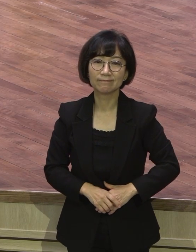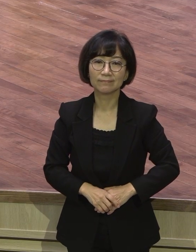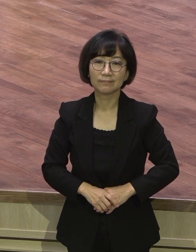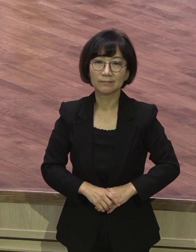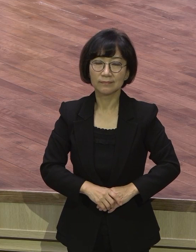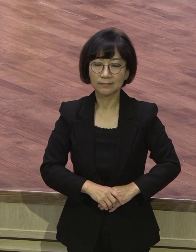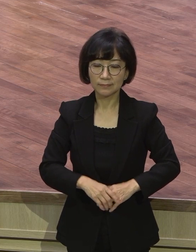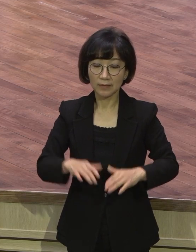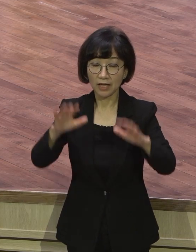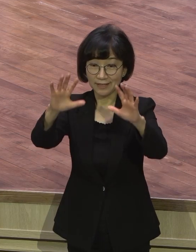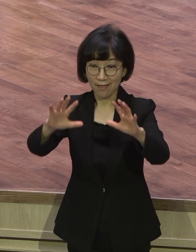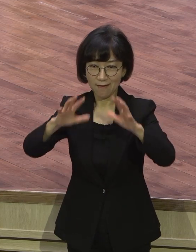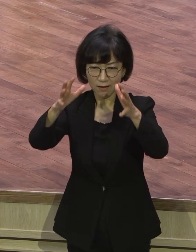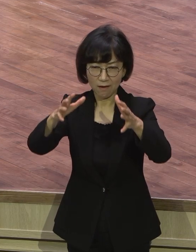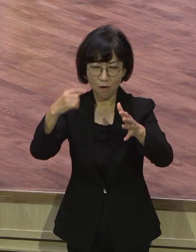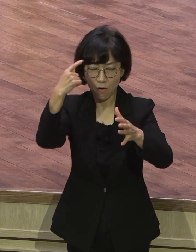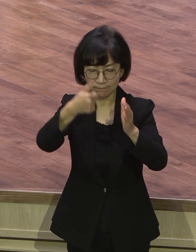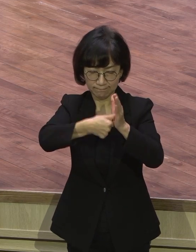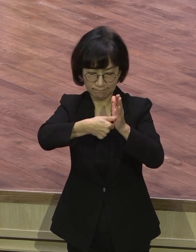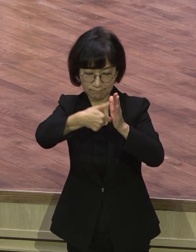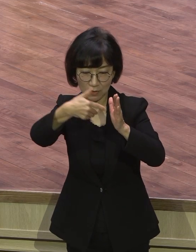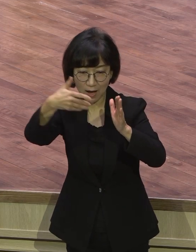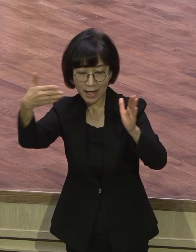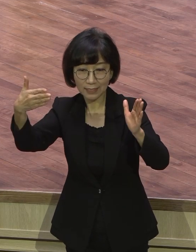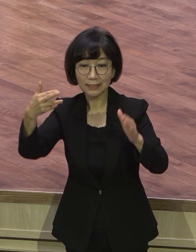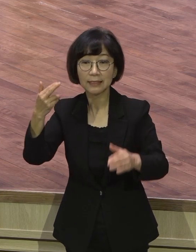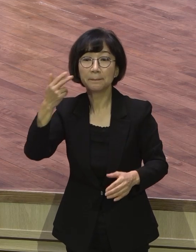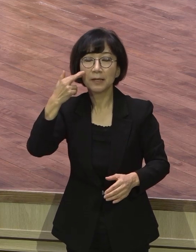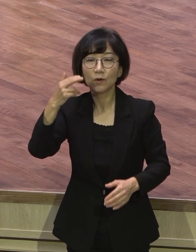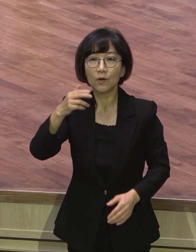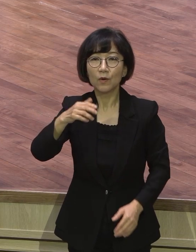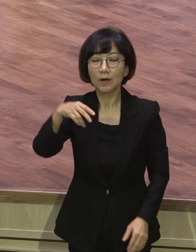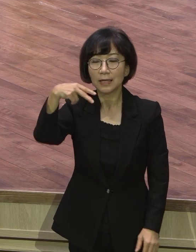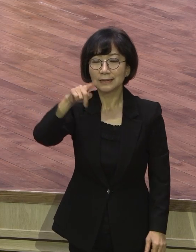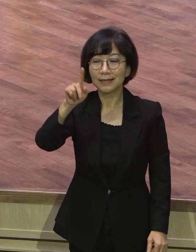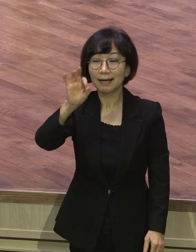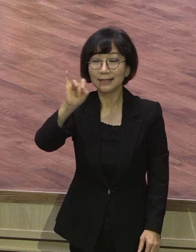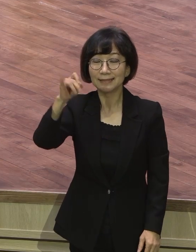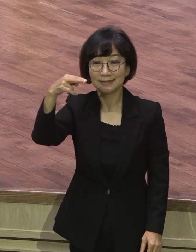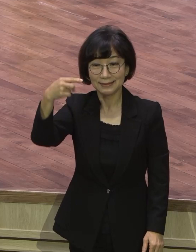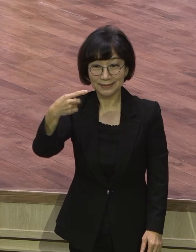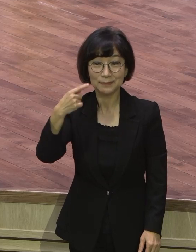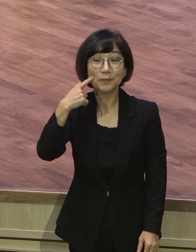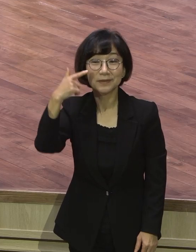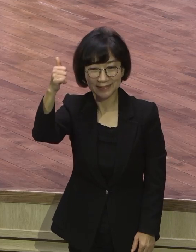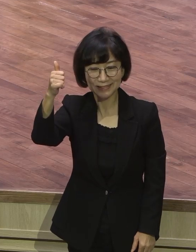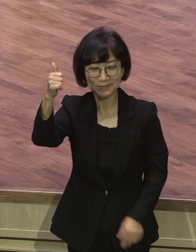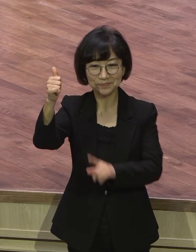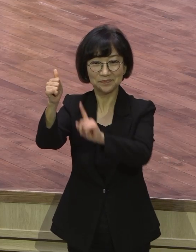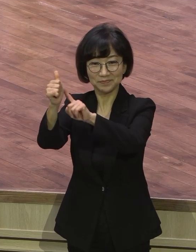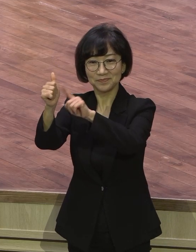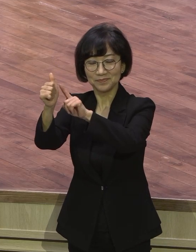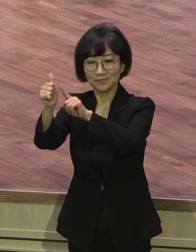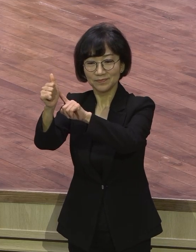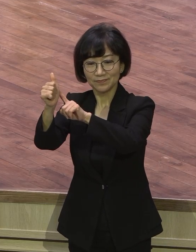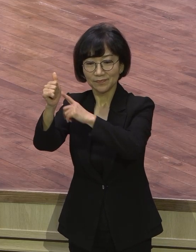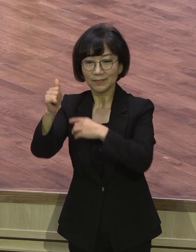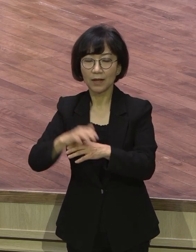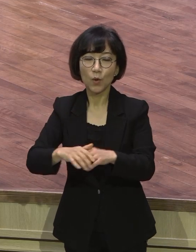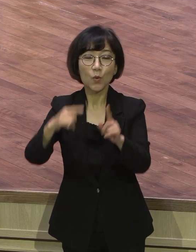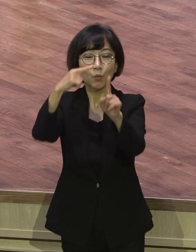세계적으로 유명한 신학자면서 설교가인 미국의 아이언사이드 목사라는 분이 계세요. 이분이